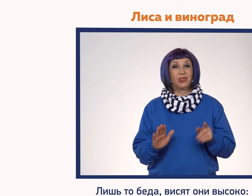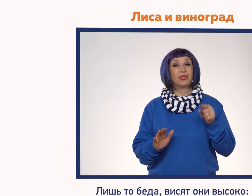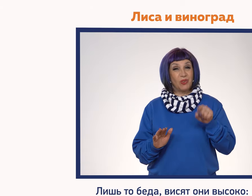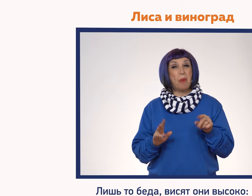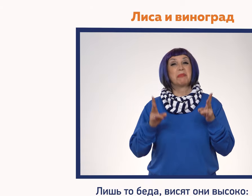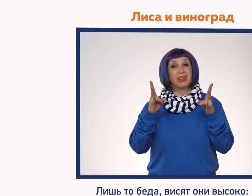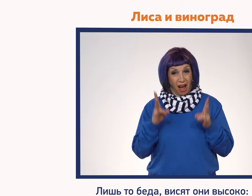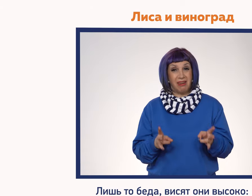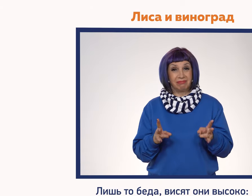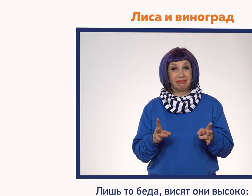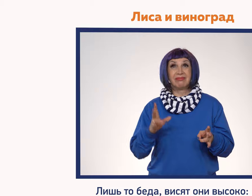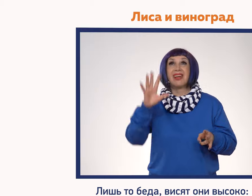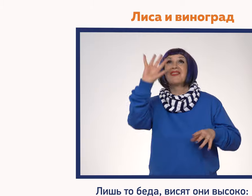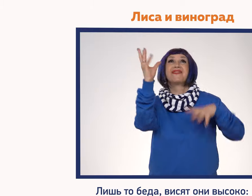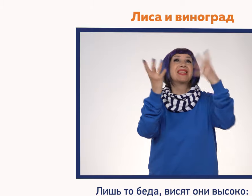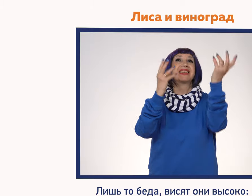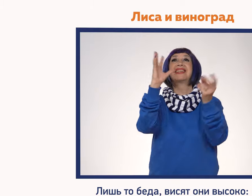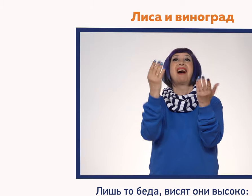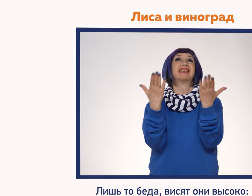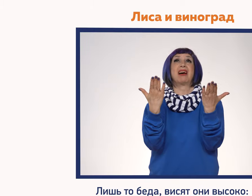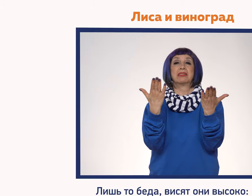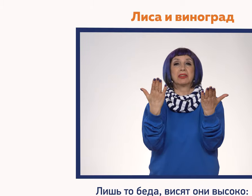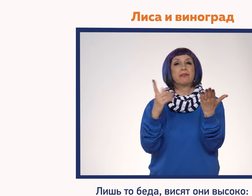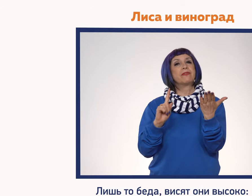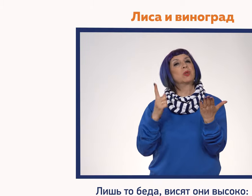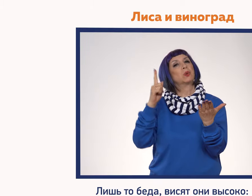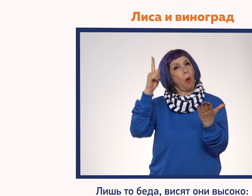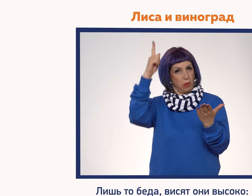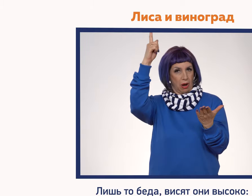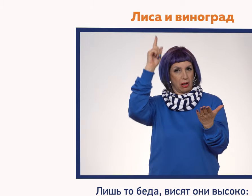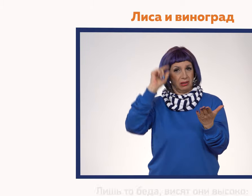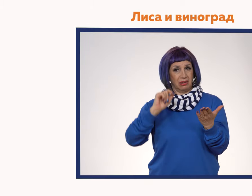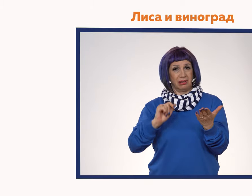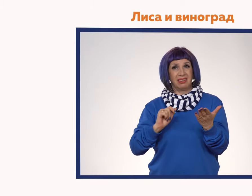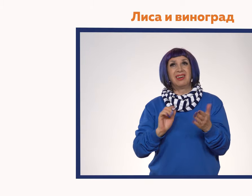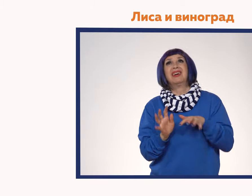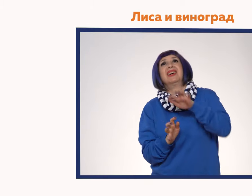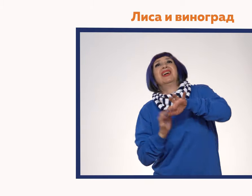Лишь то беда, висят они высоко.